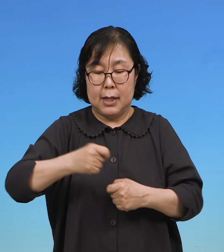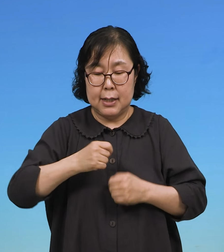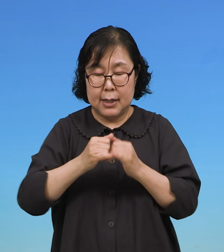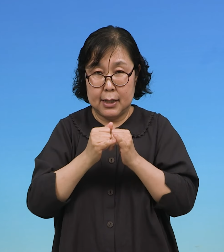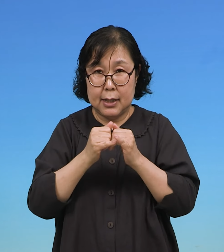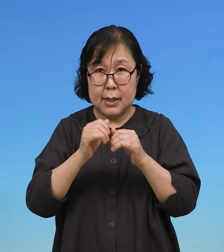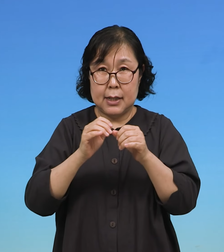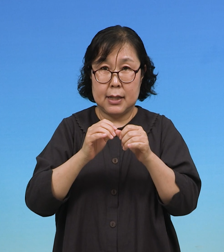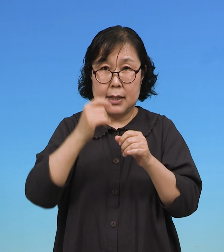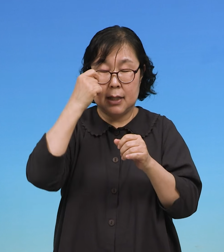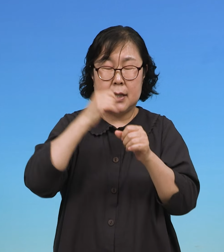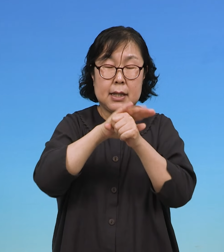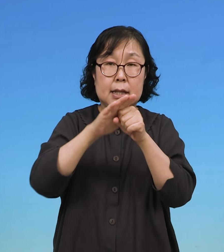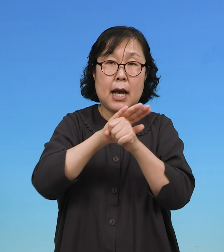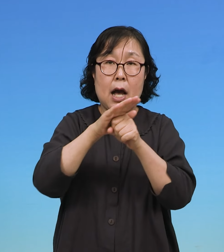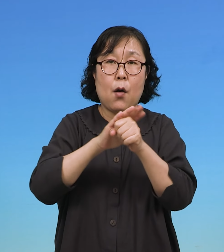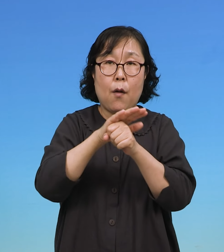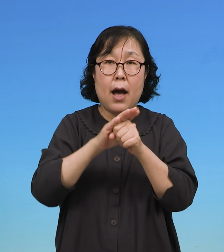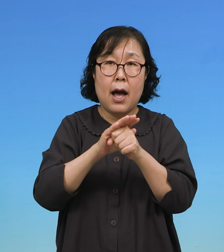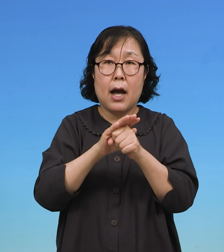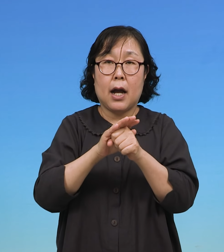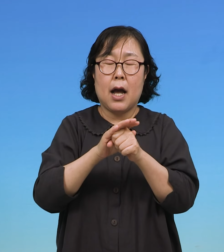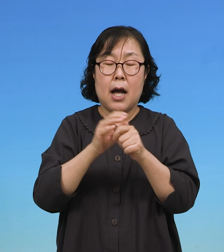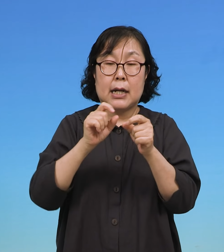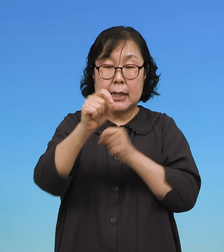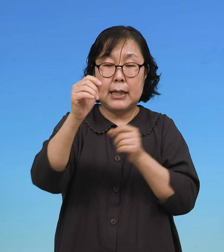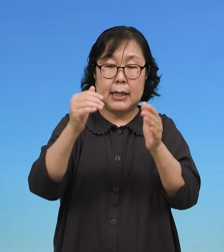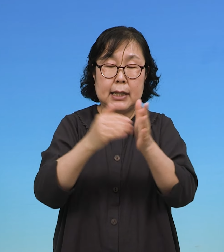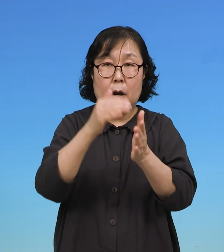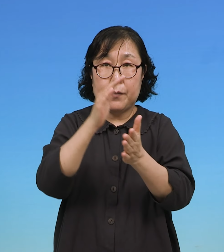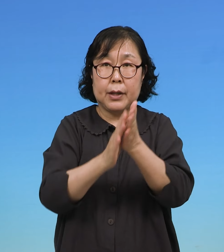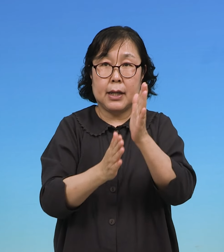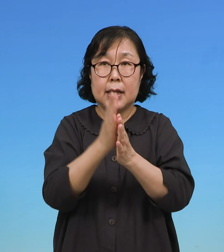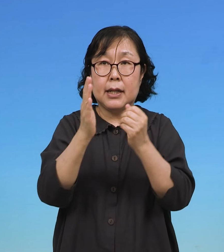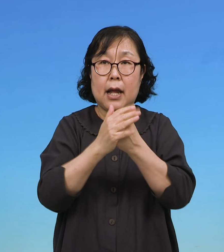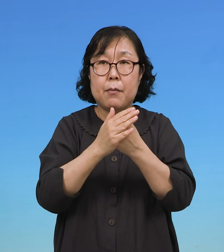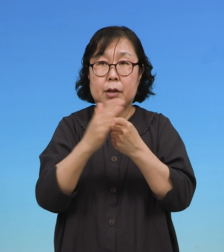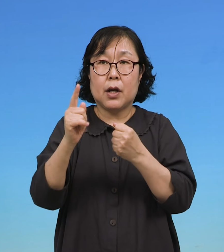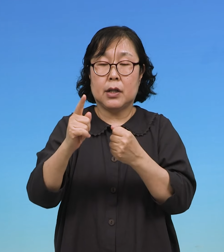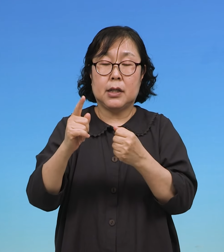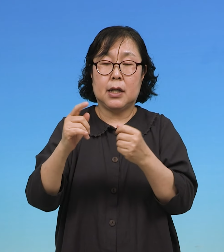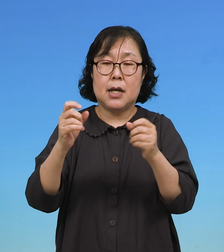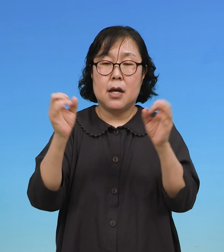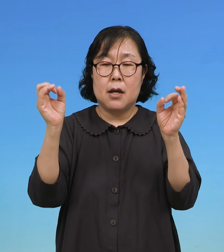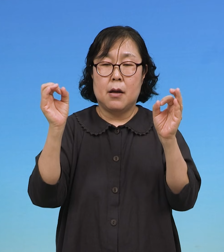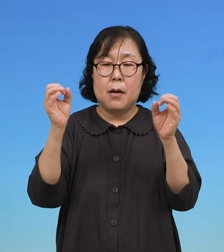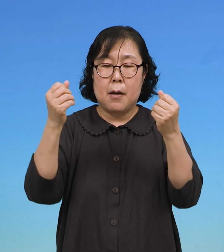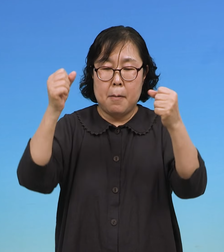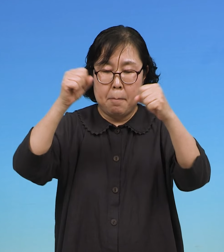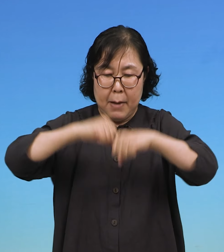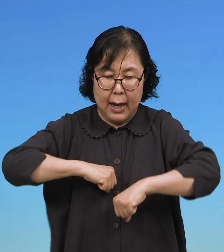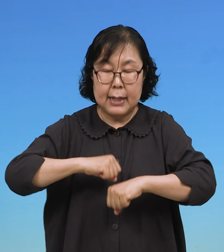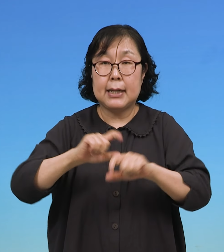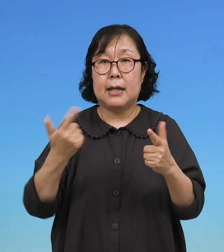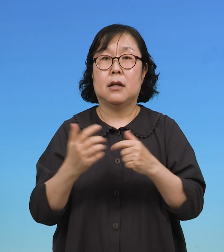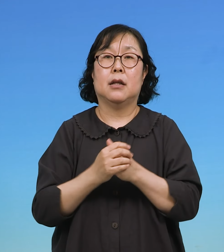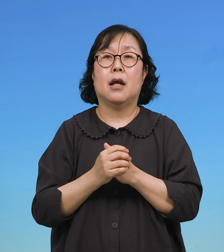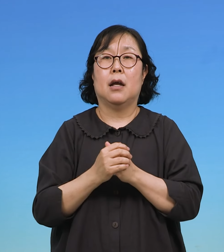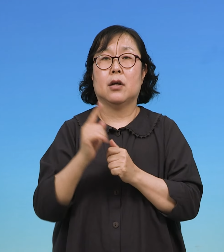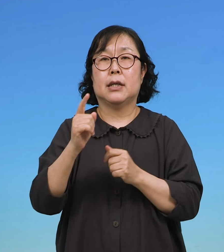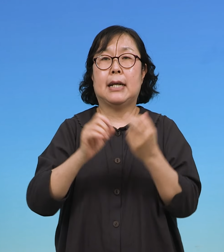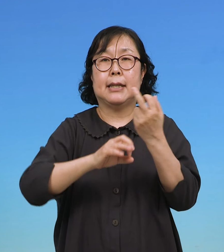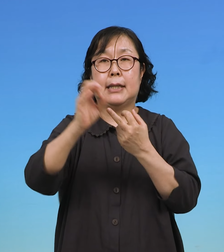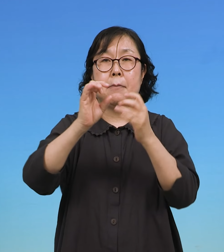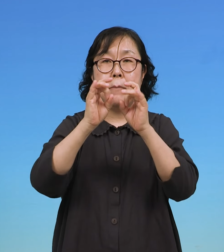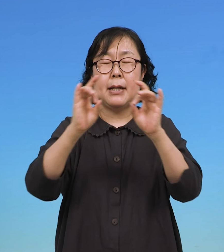인자와 긍휼이 무궁하심으로 우리가 진멸되지 아니함이니이다. 이것들이 아침마다 새로우니 주의 성실하심이